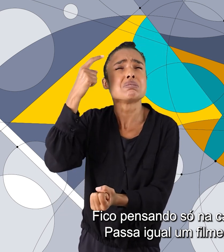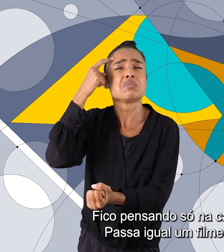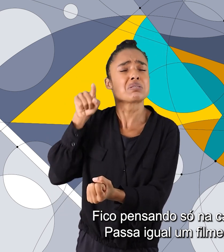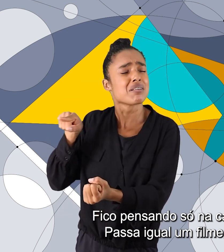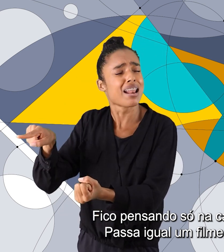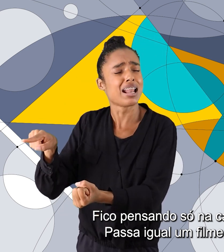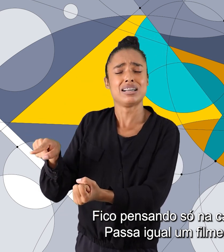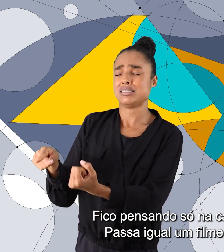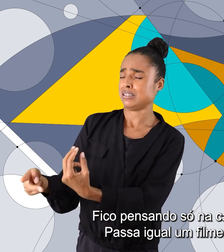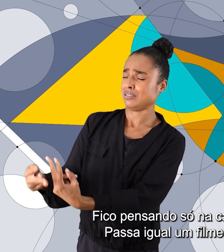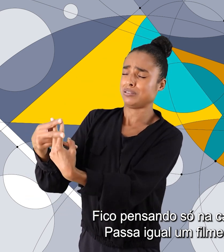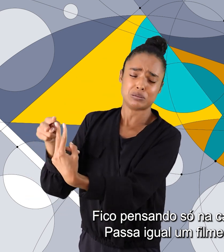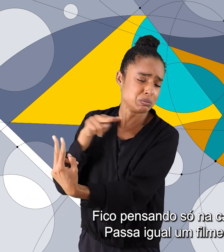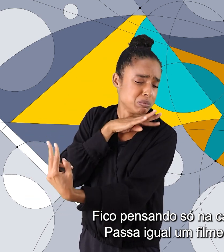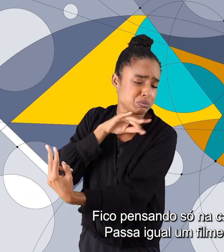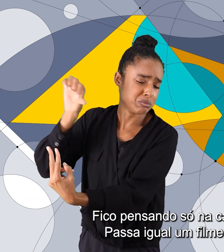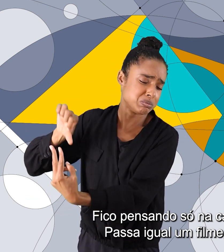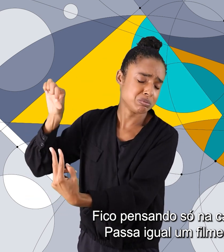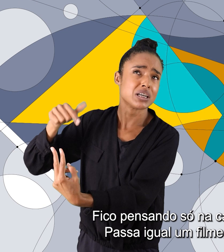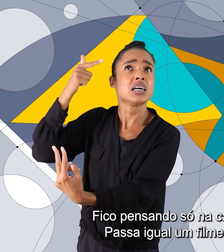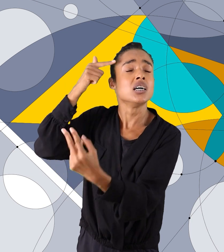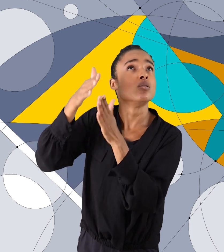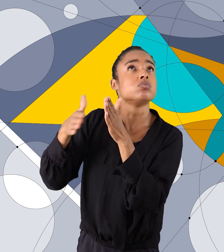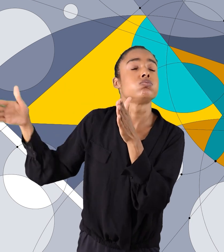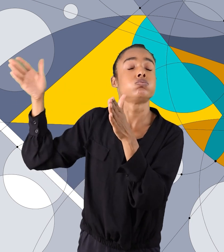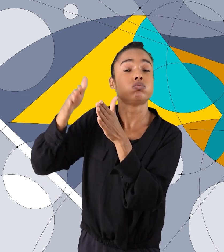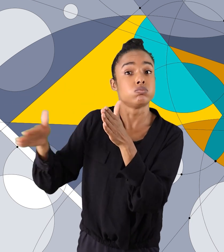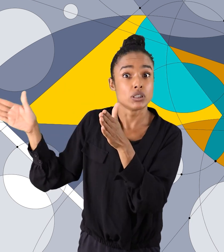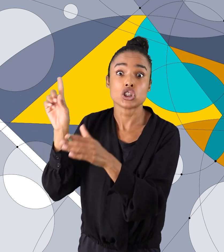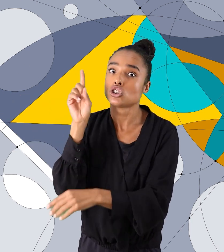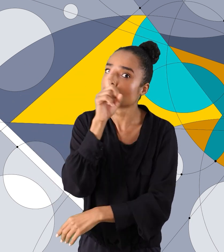que pensa, passa igual um filme, é difícil de sair.